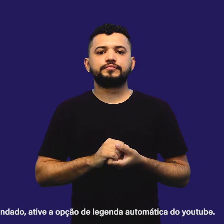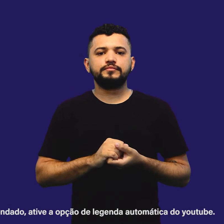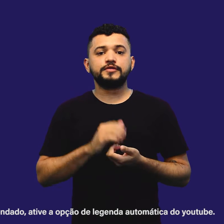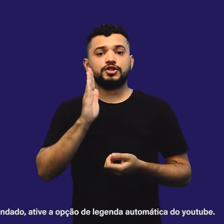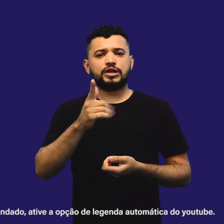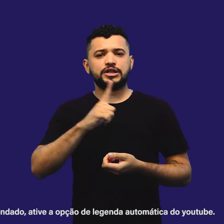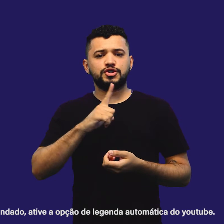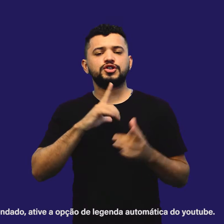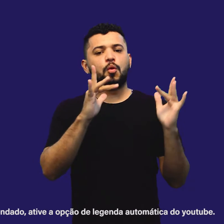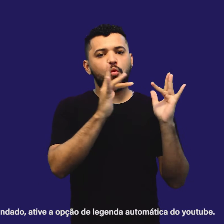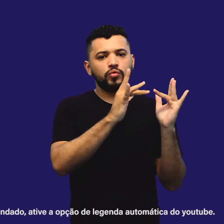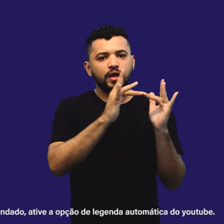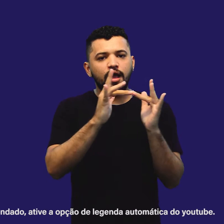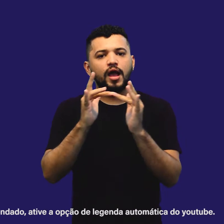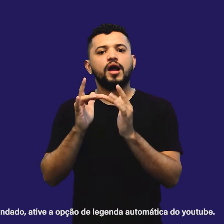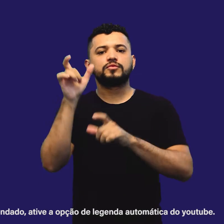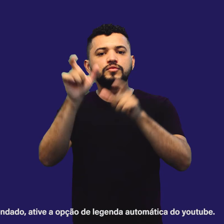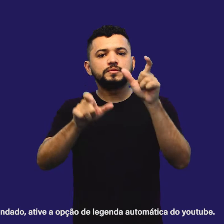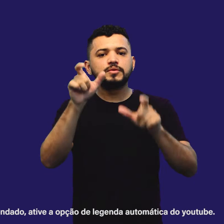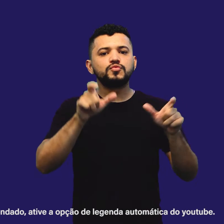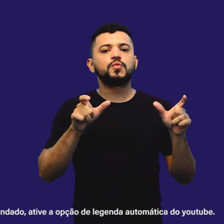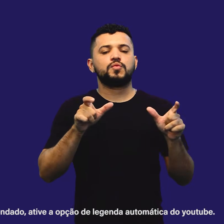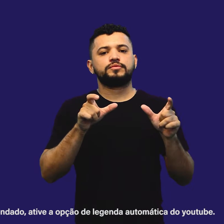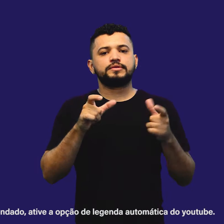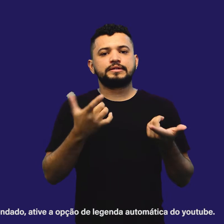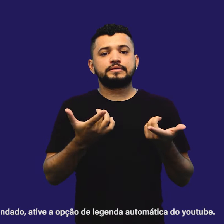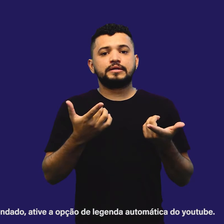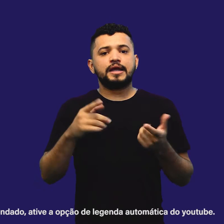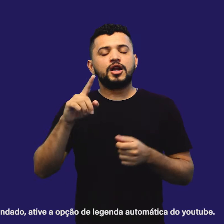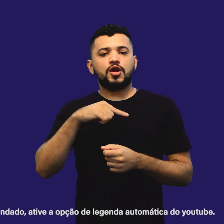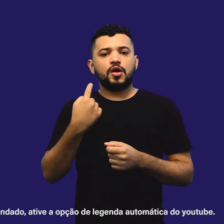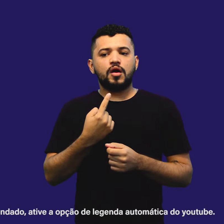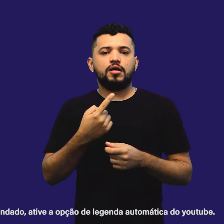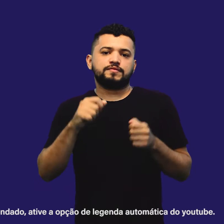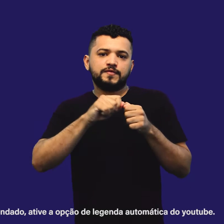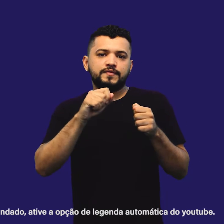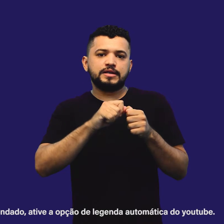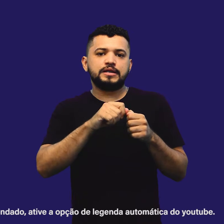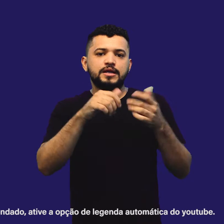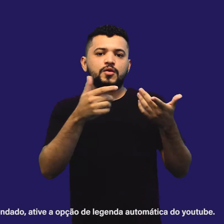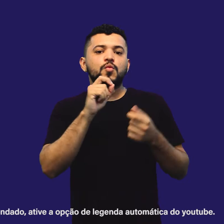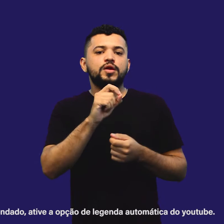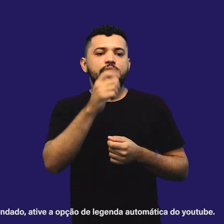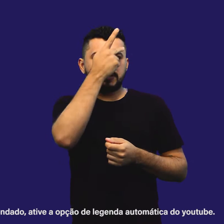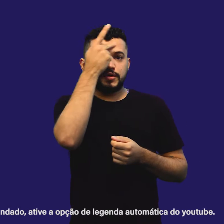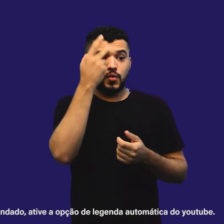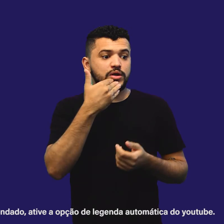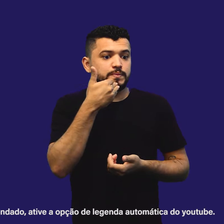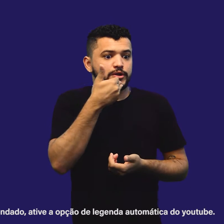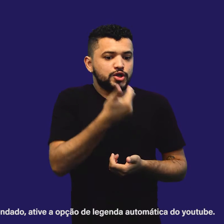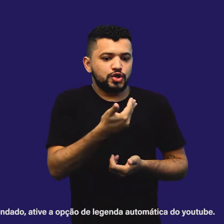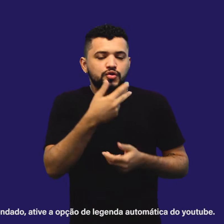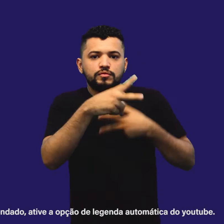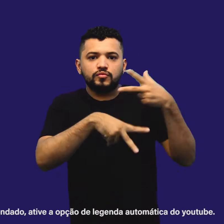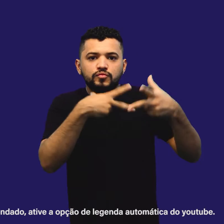gente já tinha esse contato, né, com o público e ia seguindo a demanda deles. Então, eles procuravam muito por caixas de